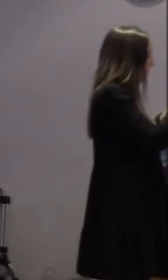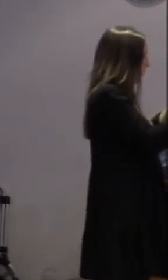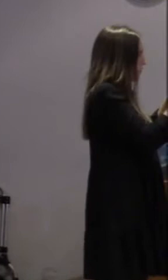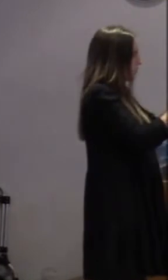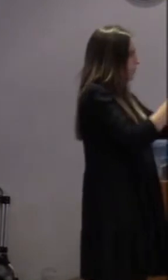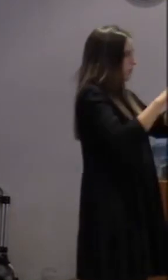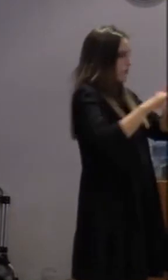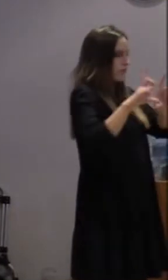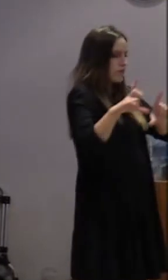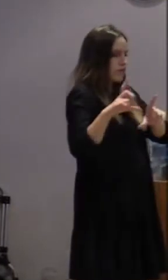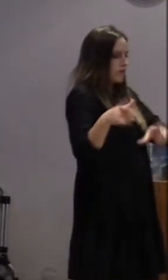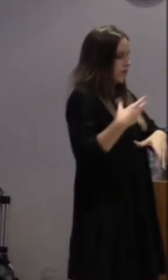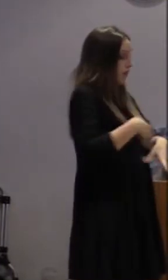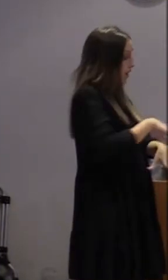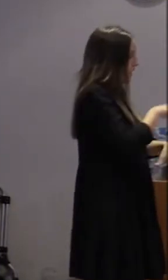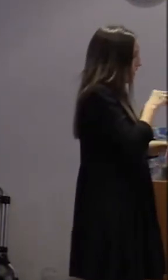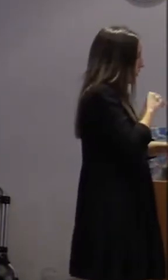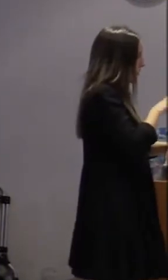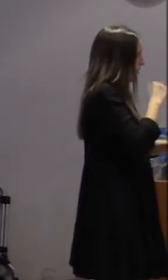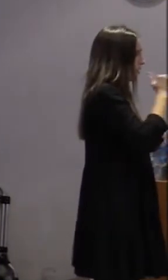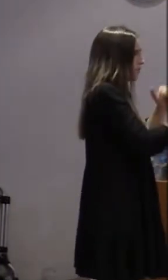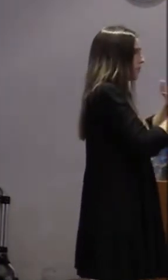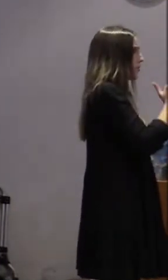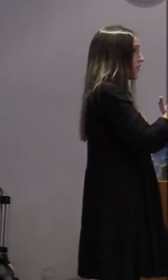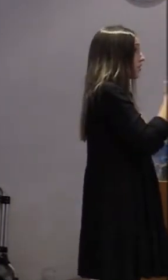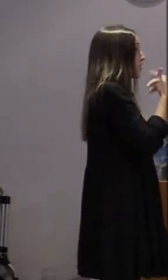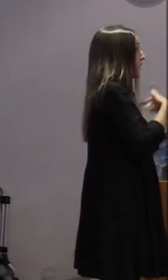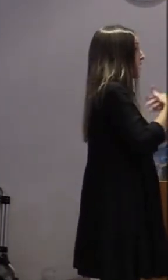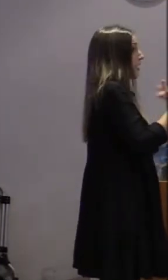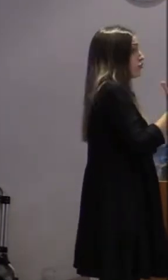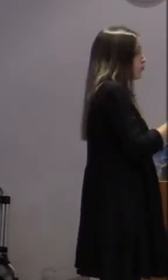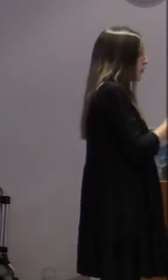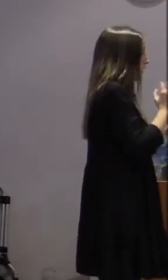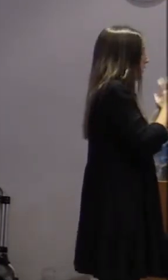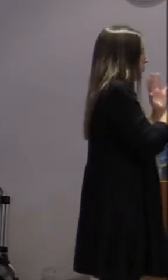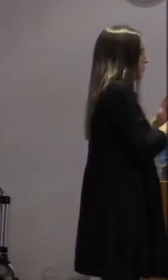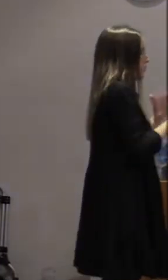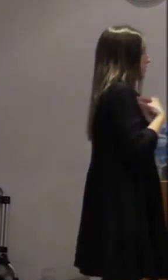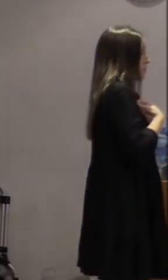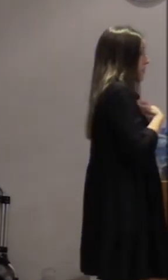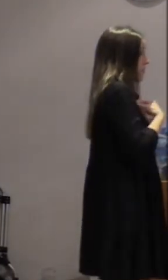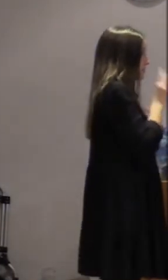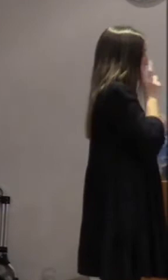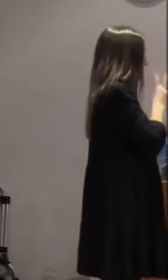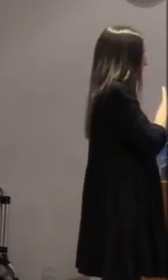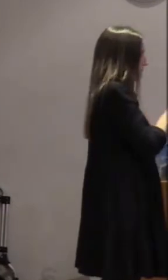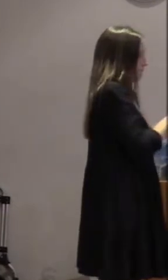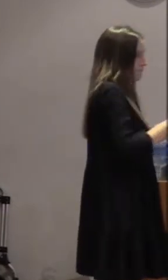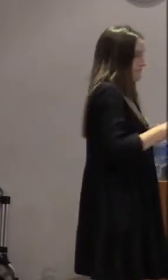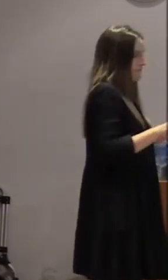pues entiende un poco el proceso, ¿no? Él ha visto toda la evolución, ¿no? Él ha plasmado los cuadros.